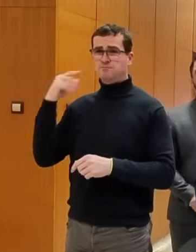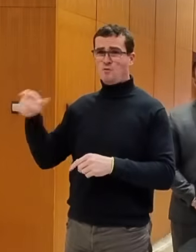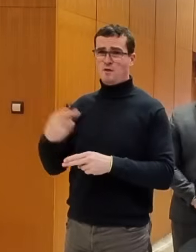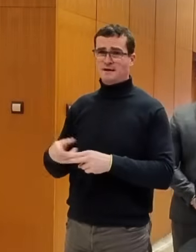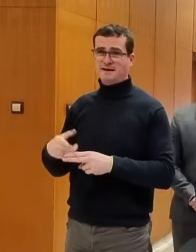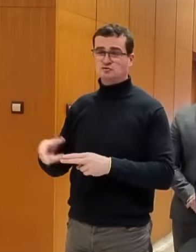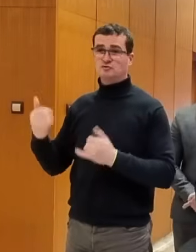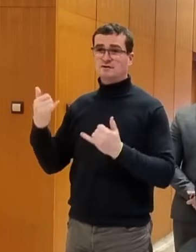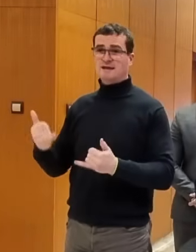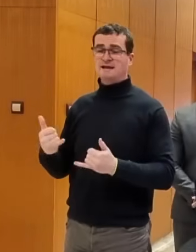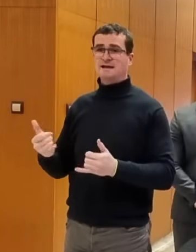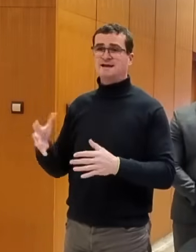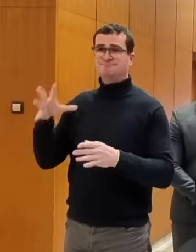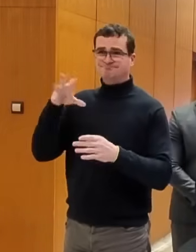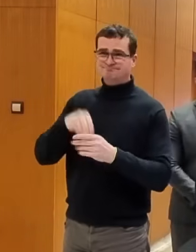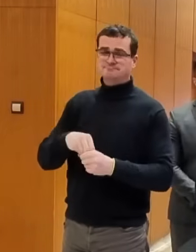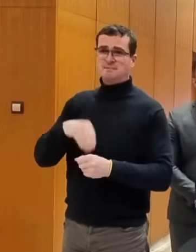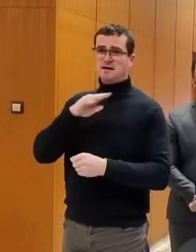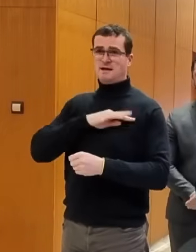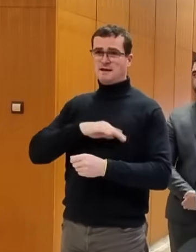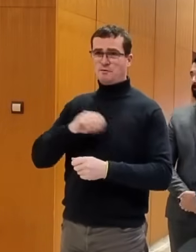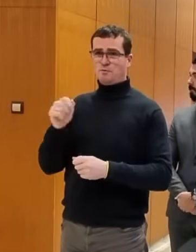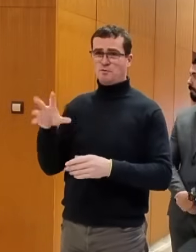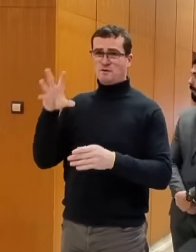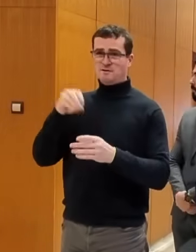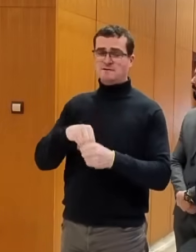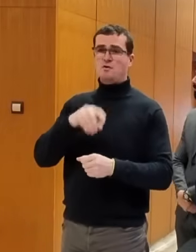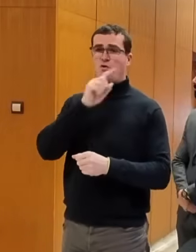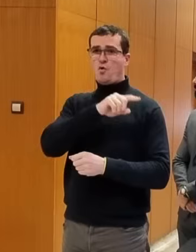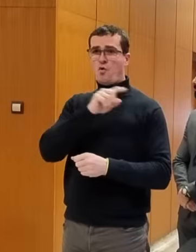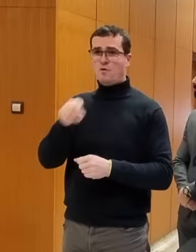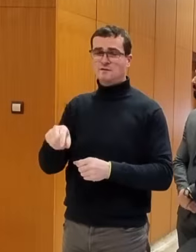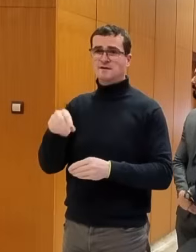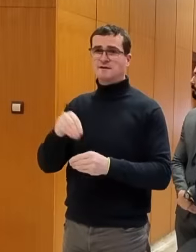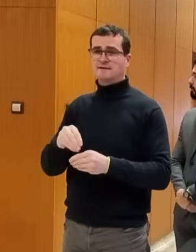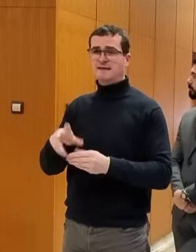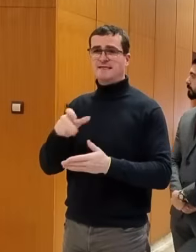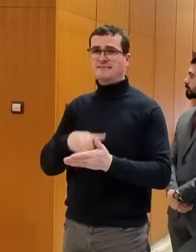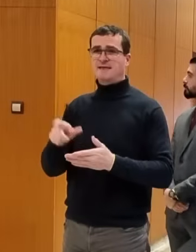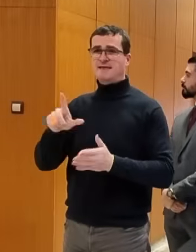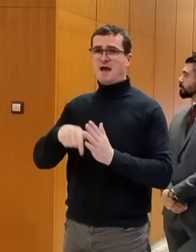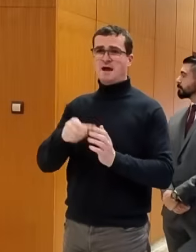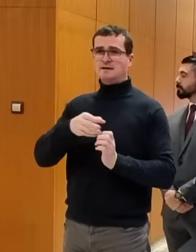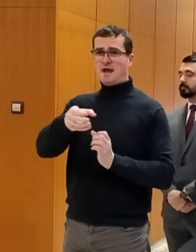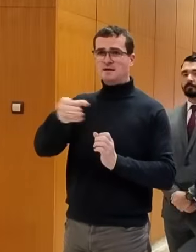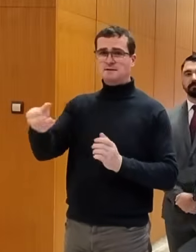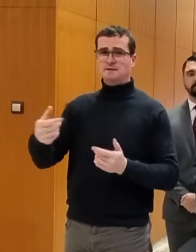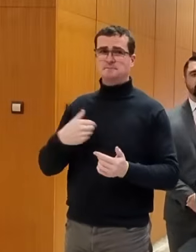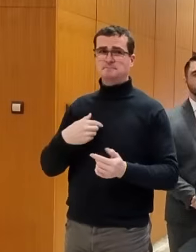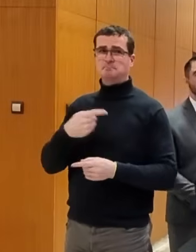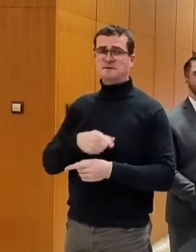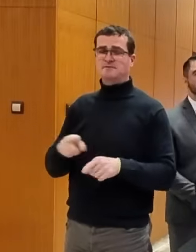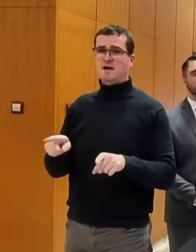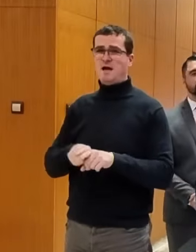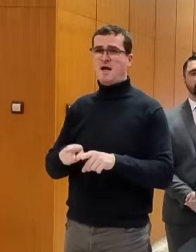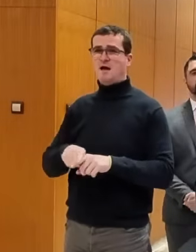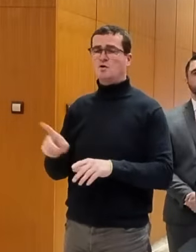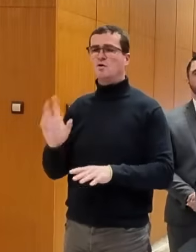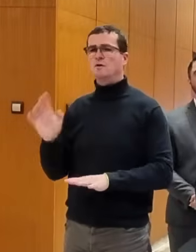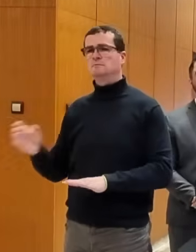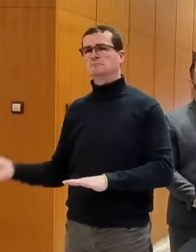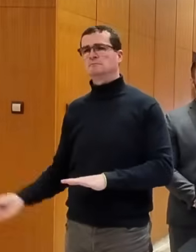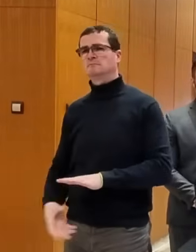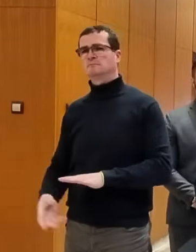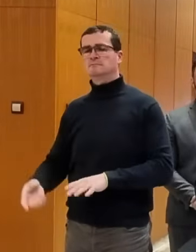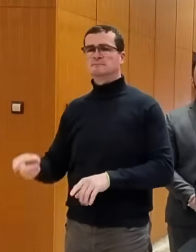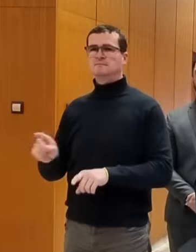ak ich teda idete zahrnúť do systému generálnej prokuratúry a oni nejdú na tie kraje. Tak toto pre vás nie je to zametenie pod koberec